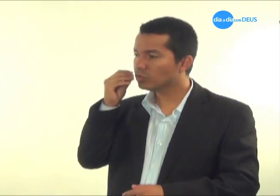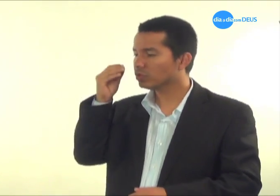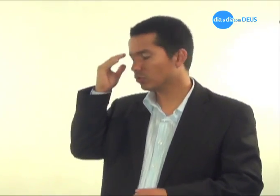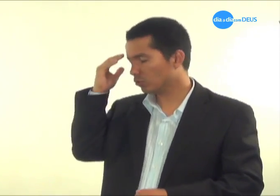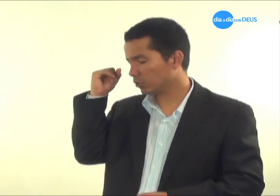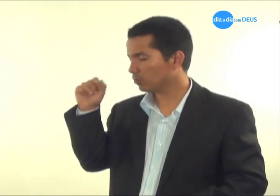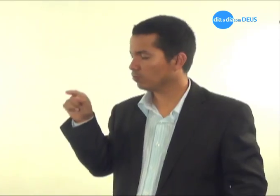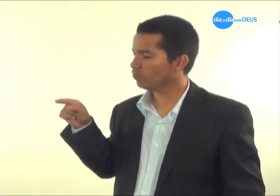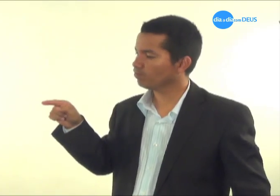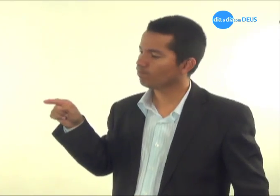que é você.